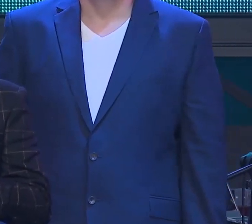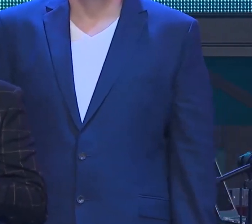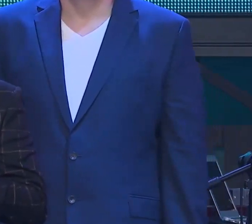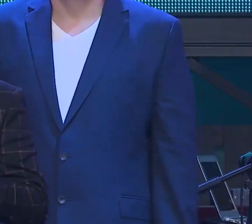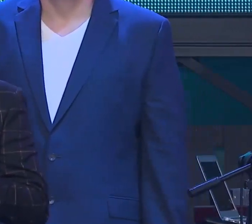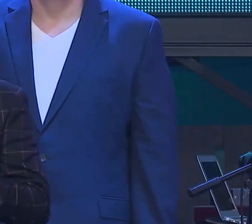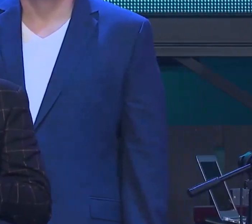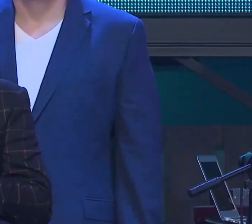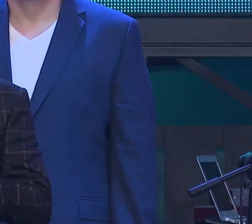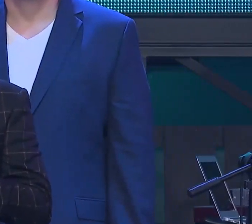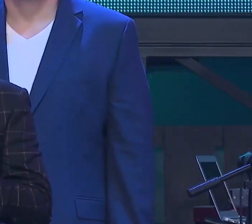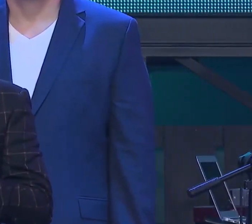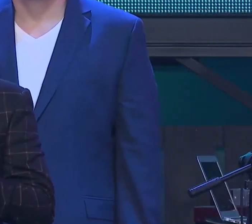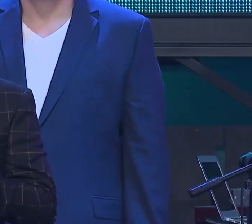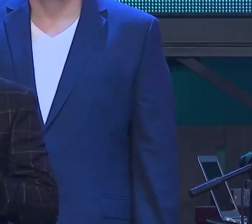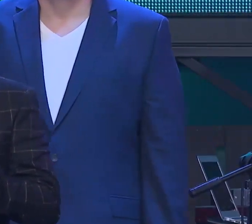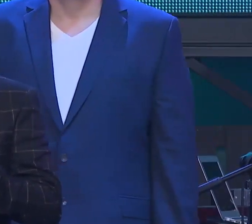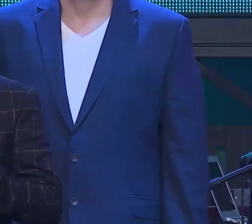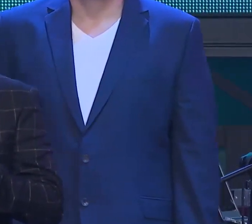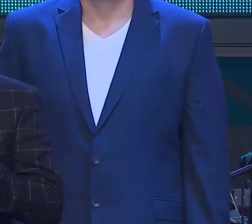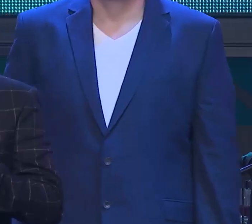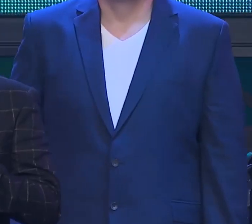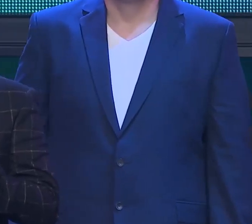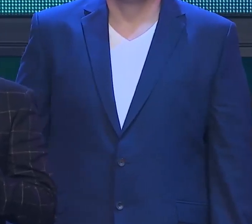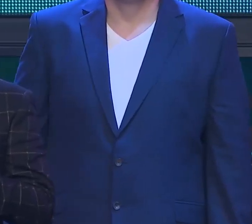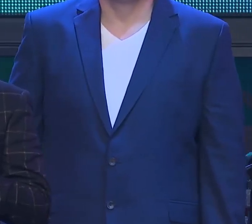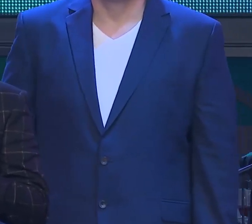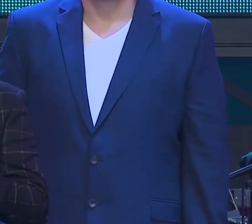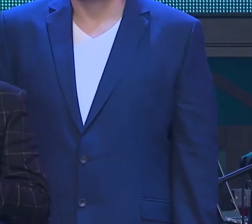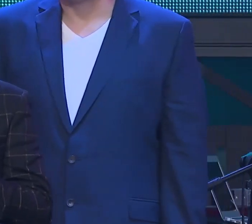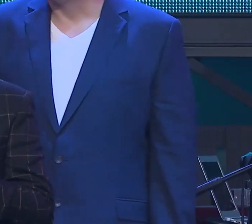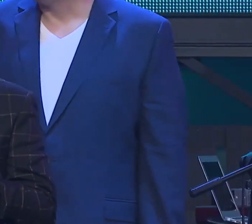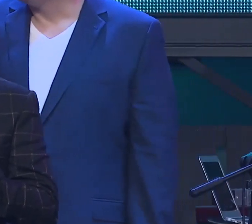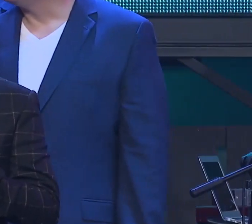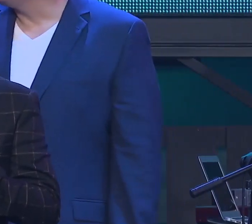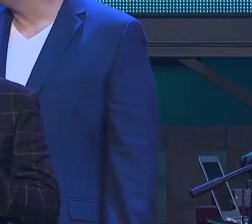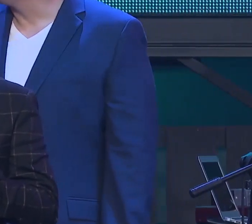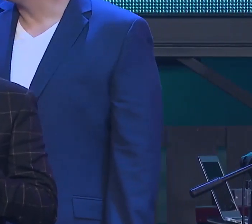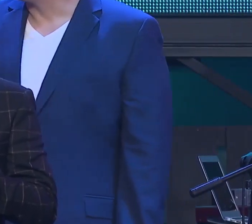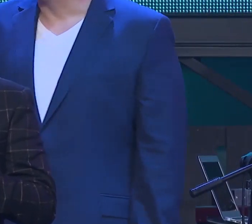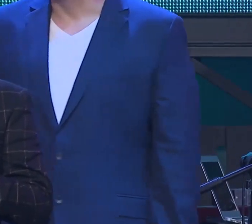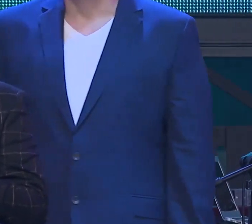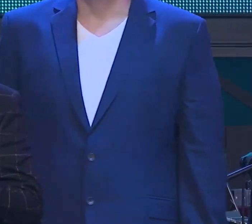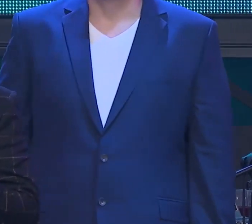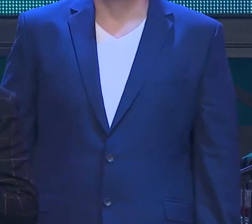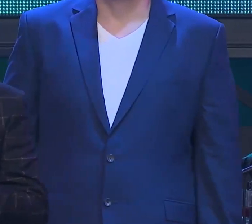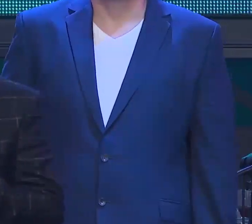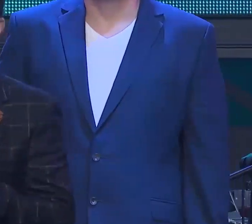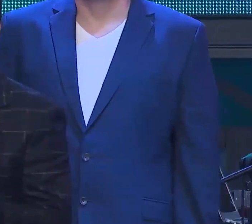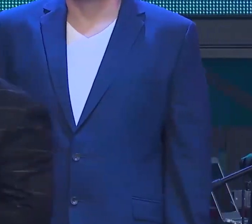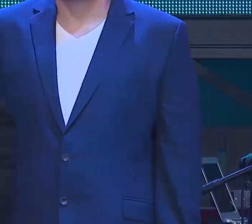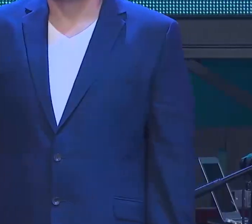Di dalam nama Tuhan Yesus kami siap memberi. Haleluya. Amin. Selamat memberi, Tuhan Yesus memberkati.